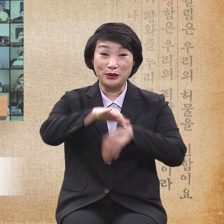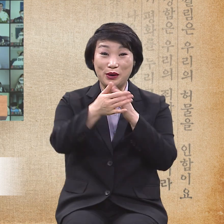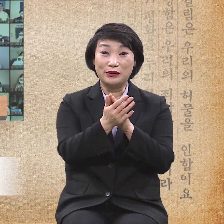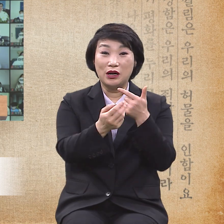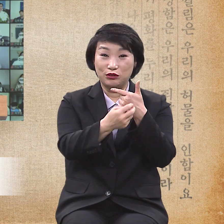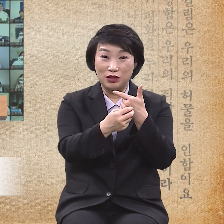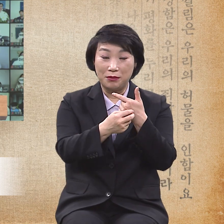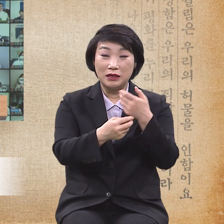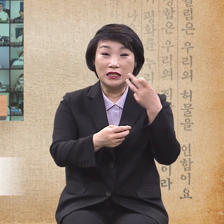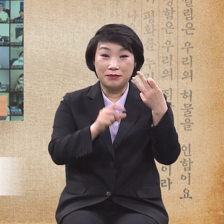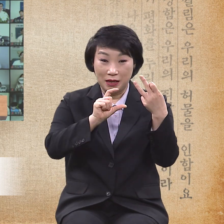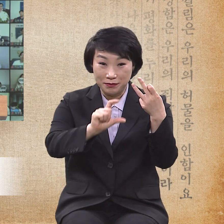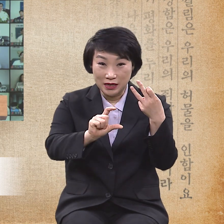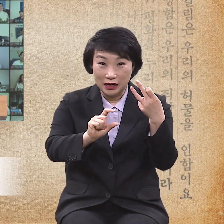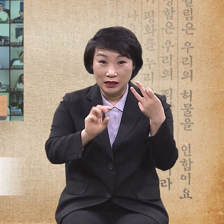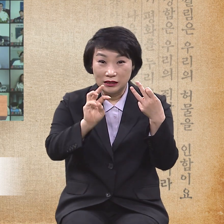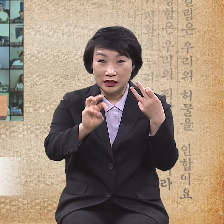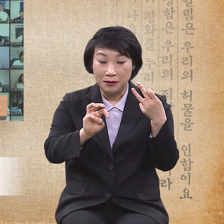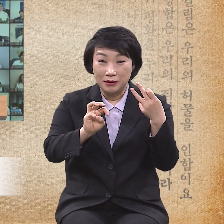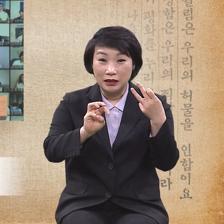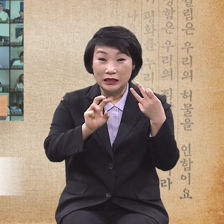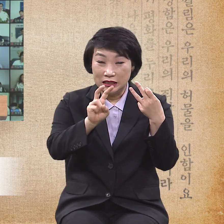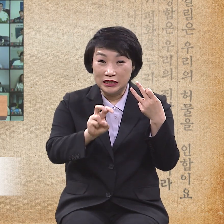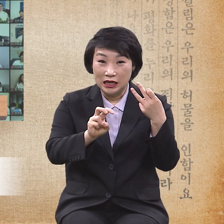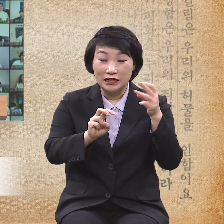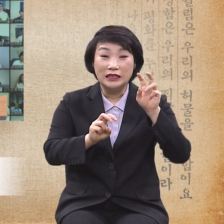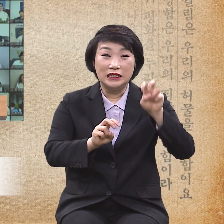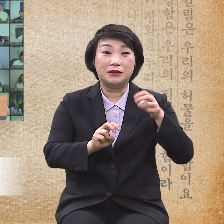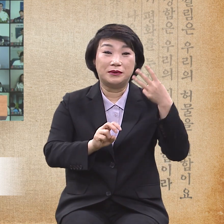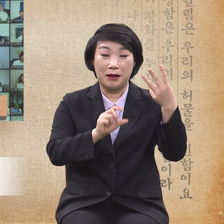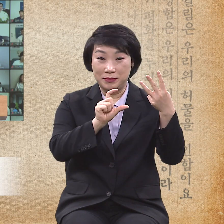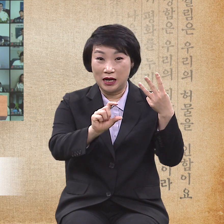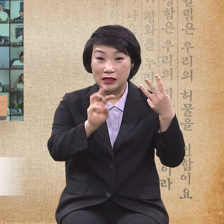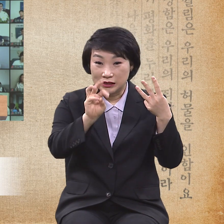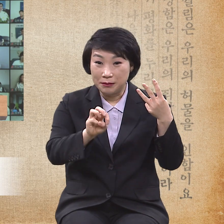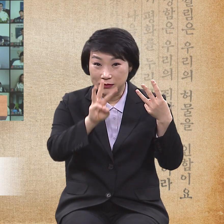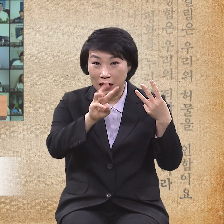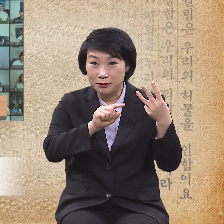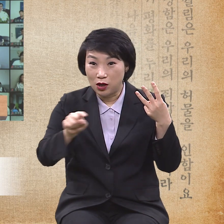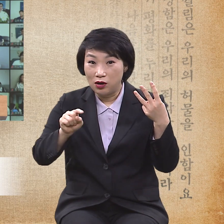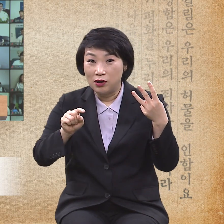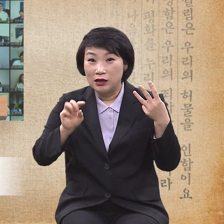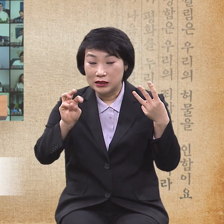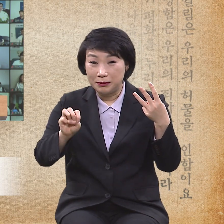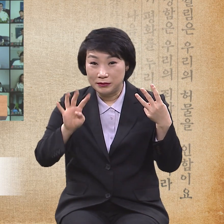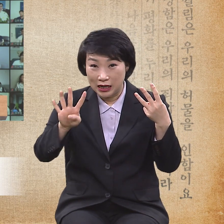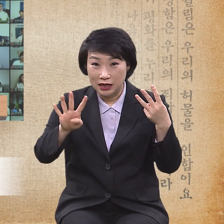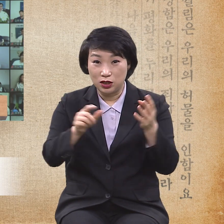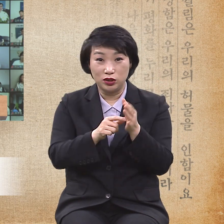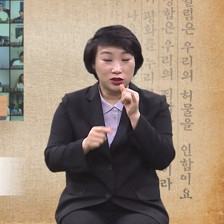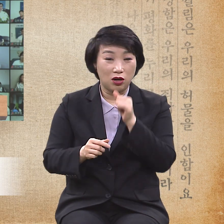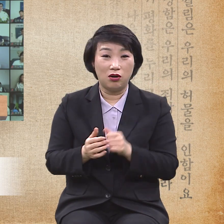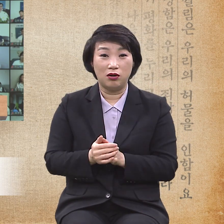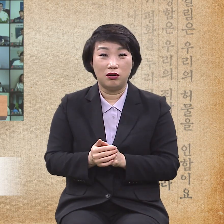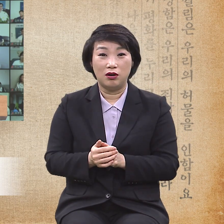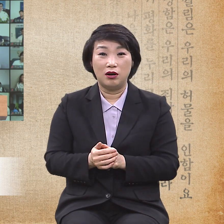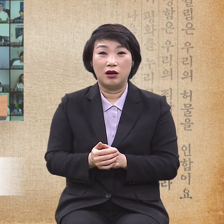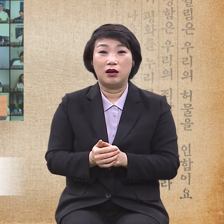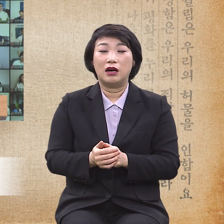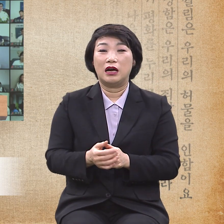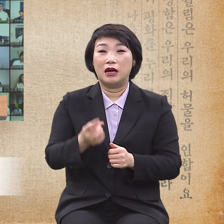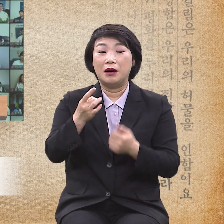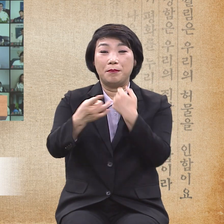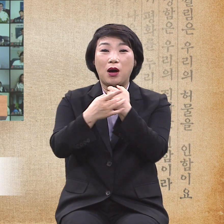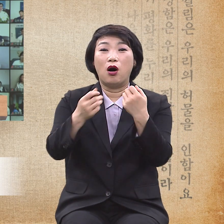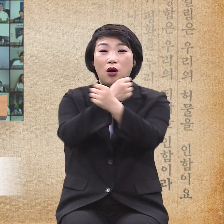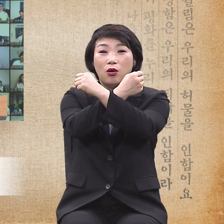누가복음 13장 23장 33절로 34절에 해골이라 하는